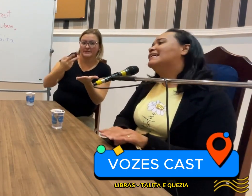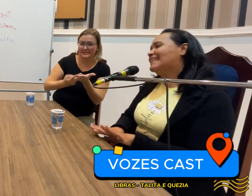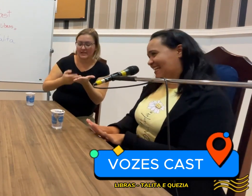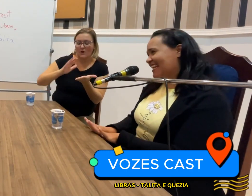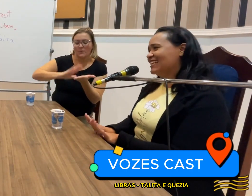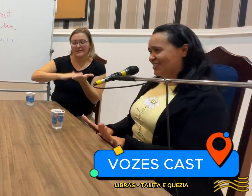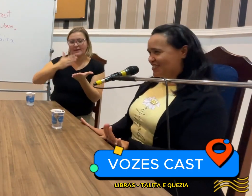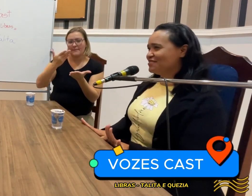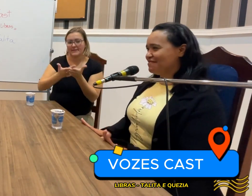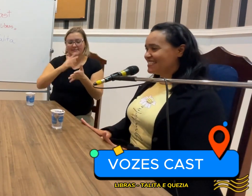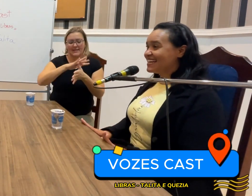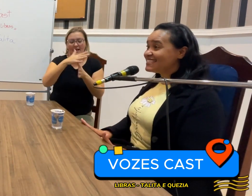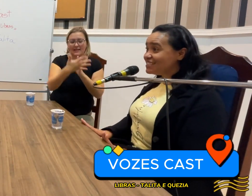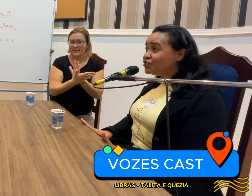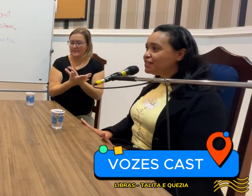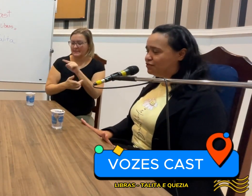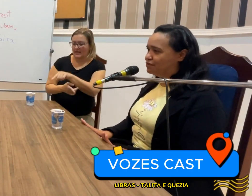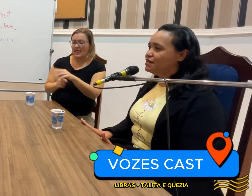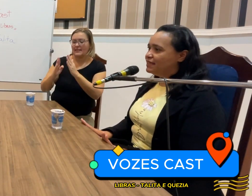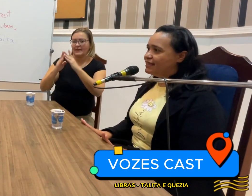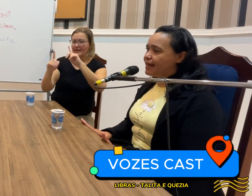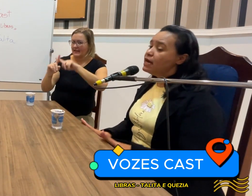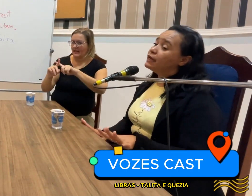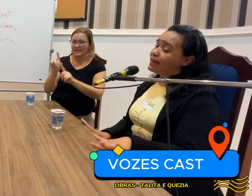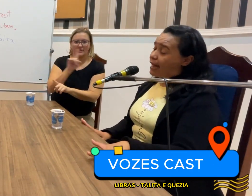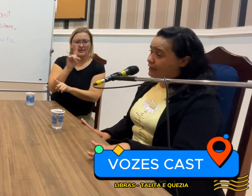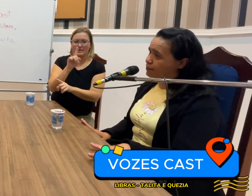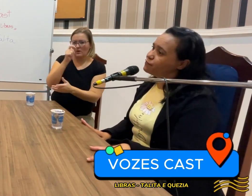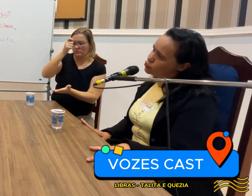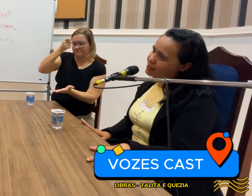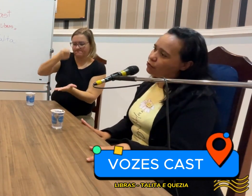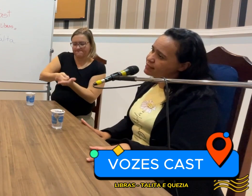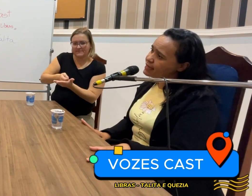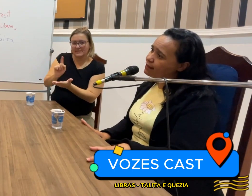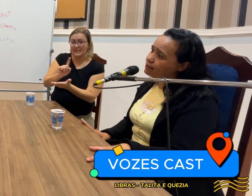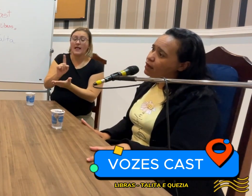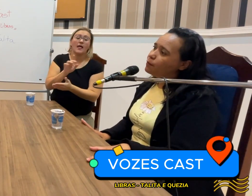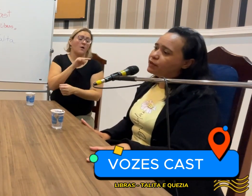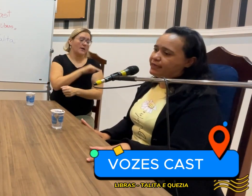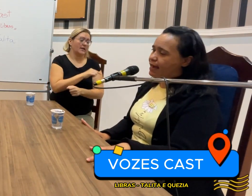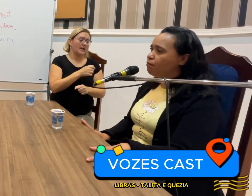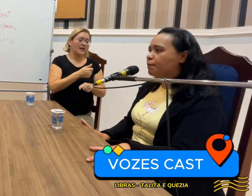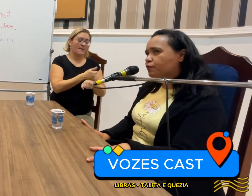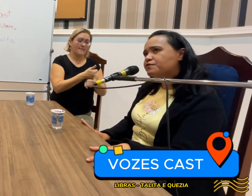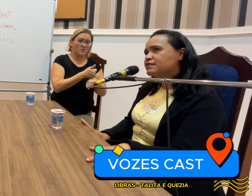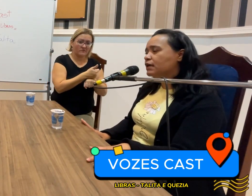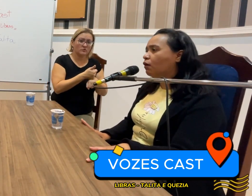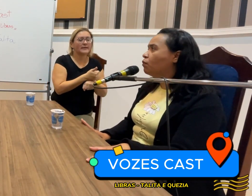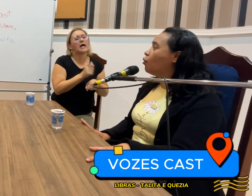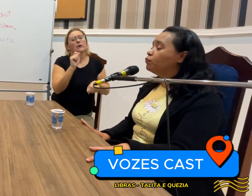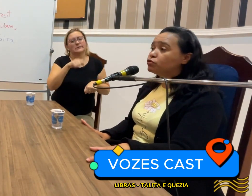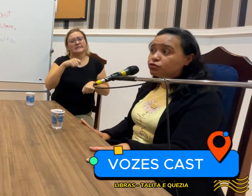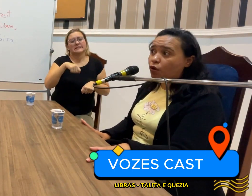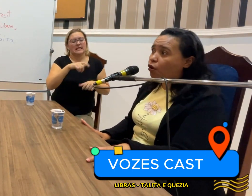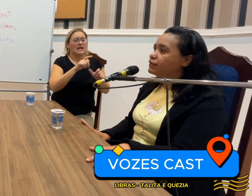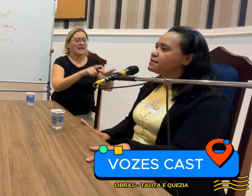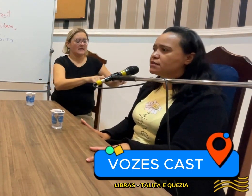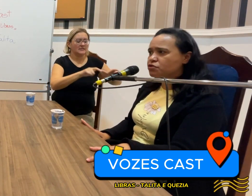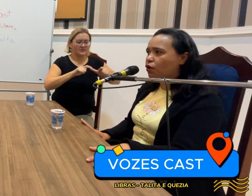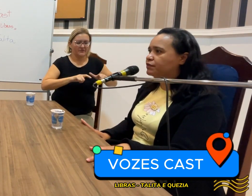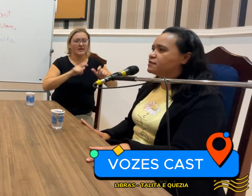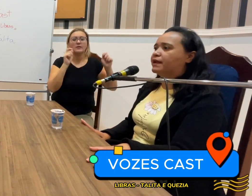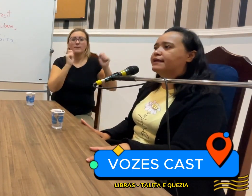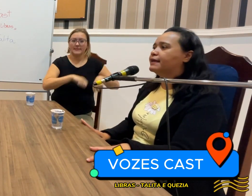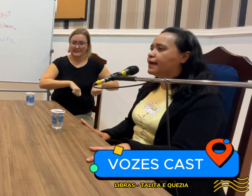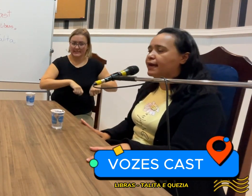Libras. Na igreja isso não vai ser exigido. Sim, né? que bom. Na área profissional, sim, porque é uma profissão como todas